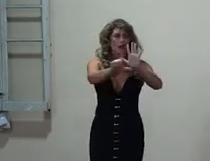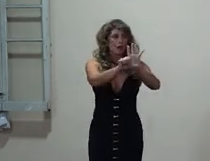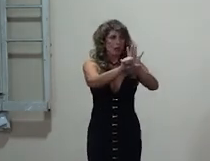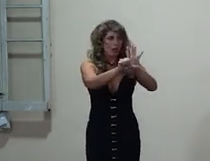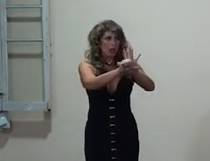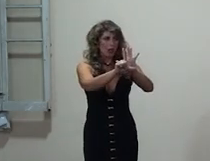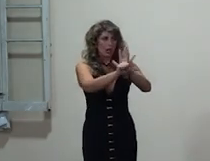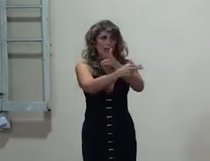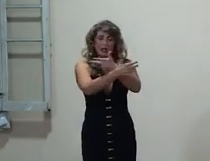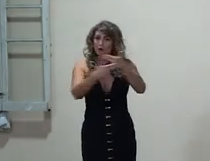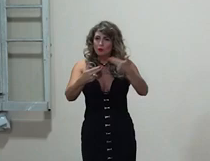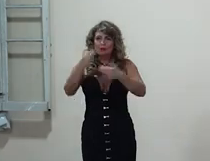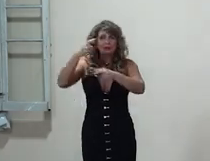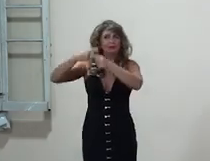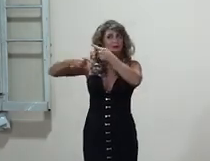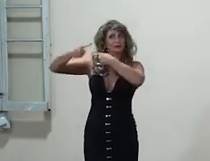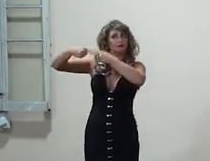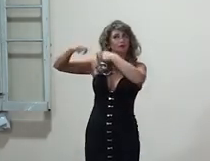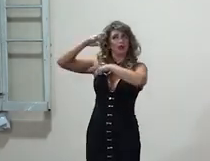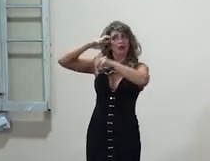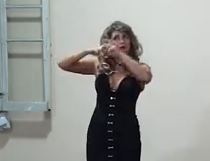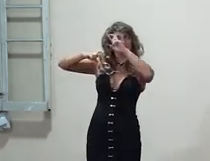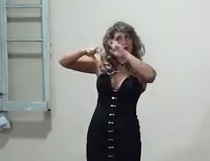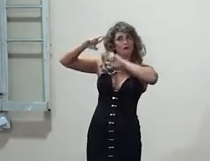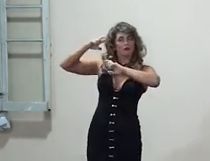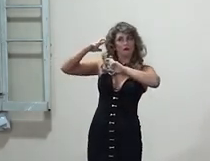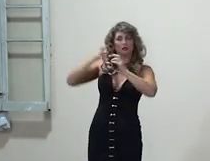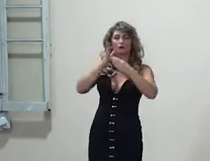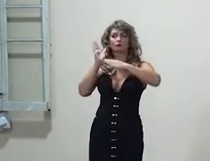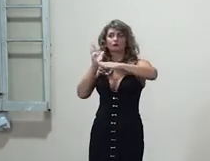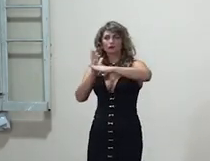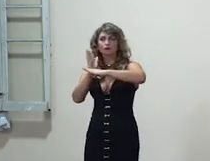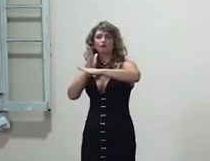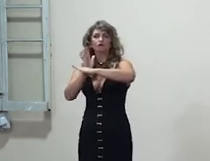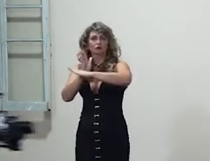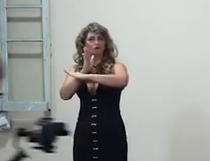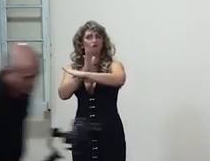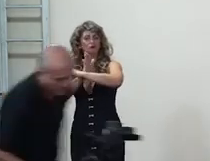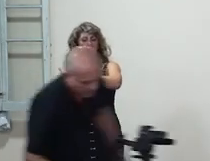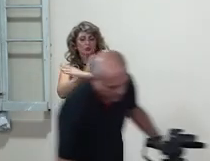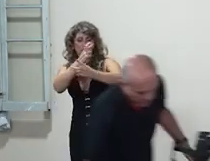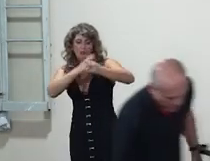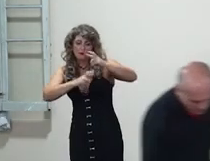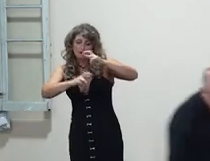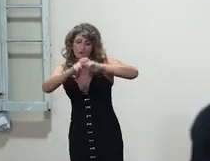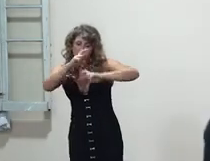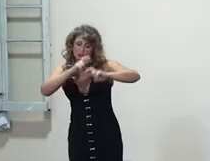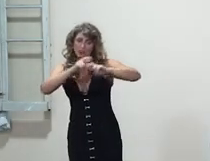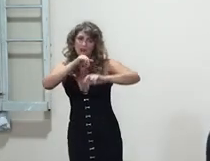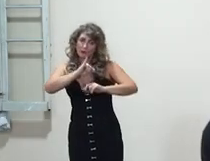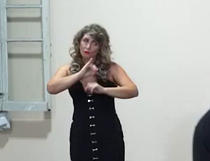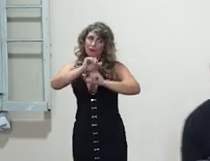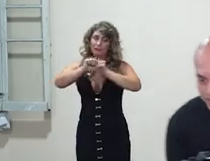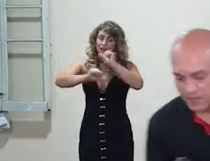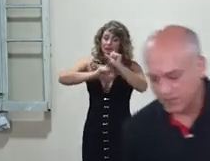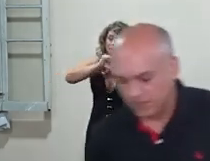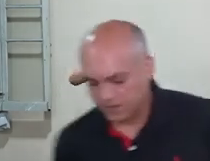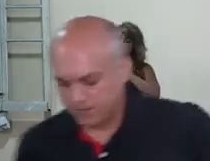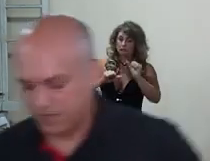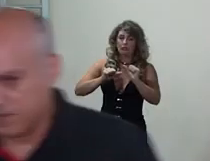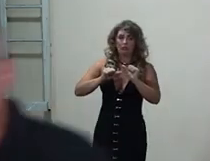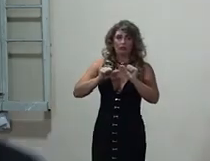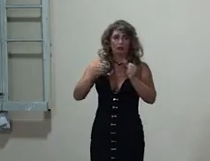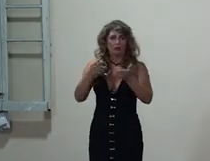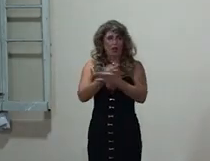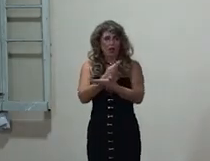uma coisa que tem que ser revista de tempos em tempos, senão começam a haver distorções.